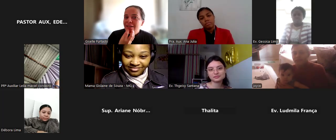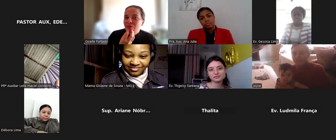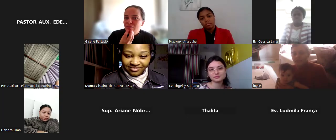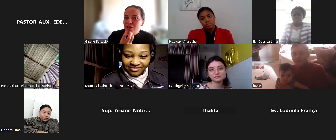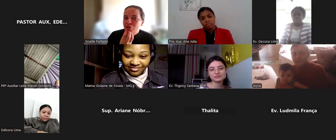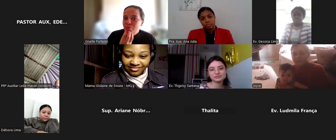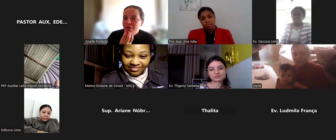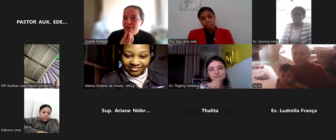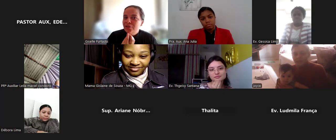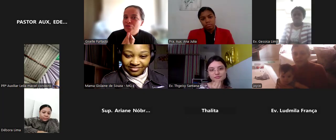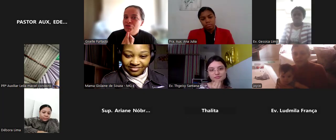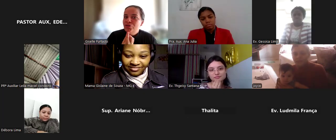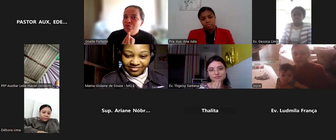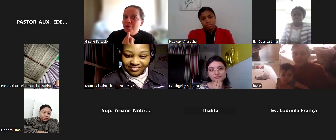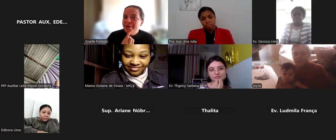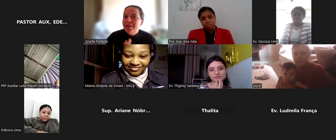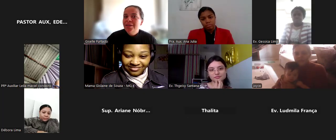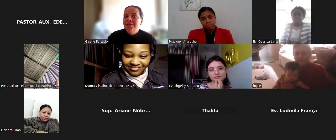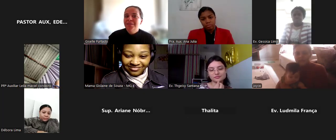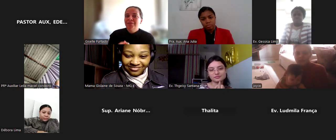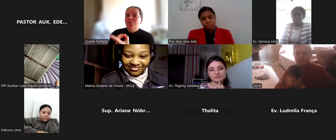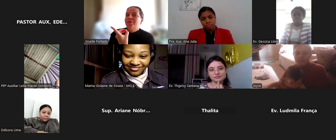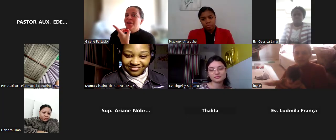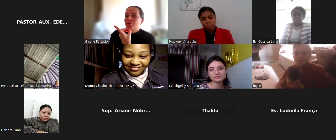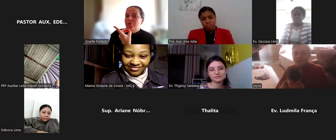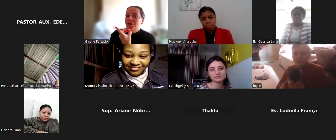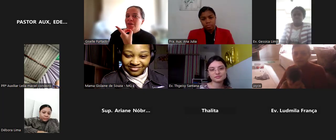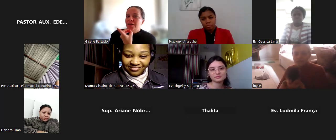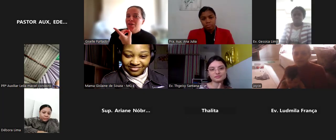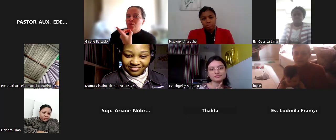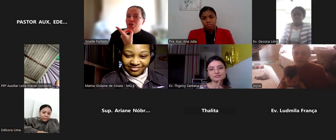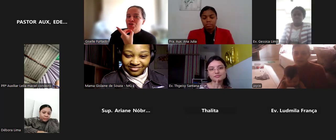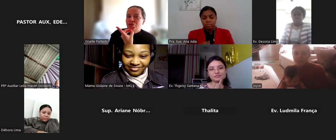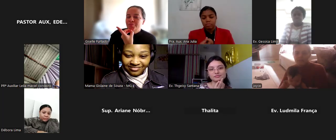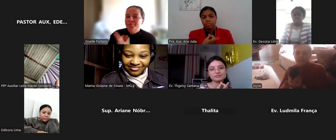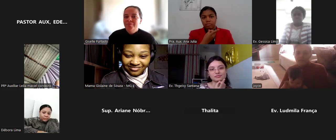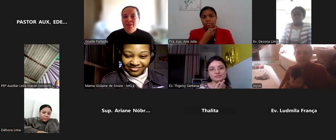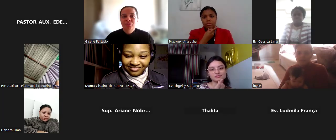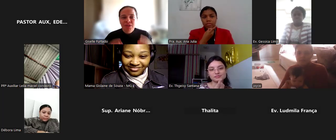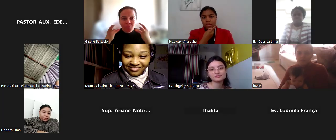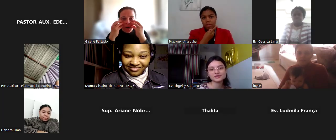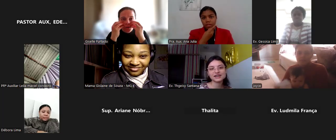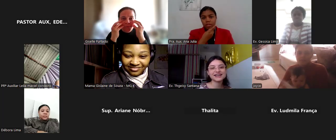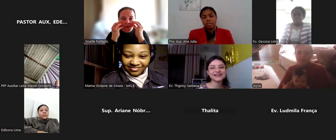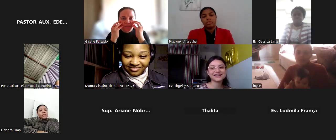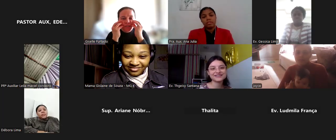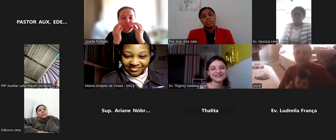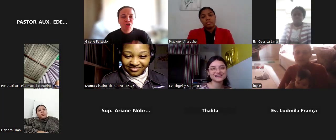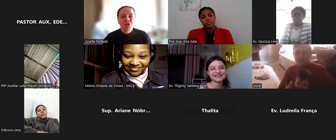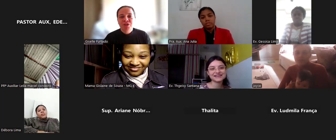tem um queixinho bem redondinho e uma marquinha assim, então o dela é o D aqui no queixinho. E o Samuel, por causa das bochechinhas,